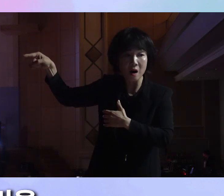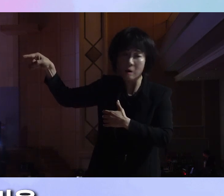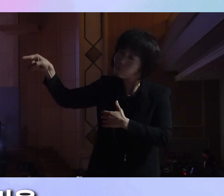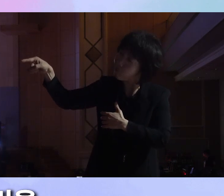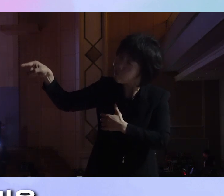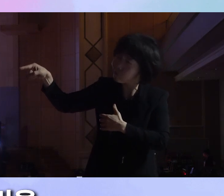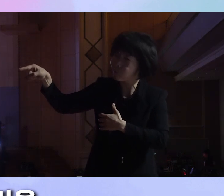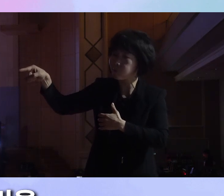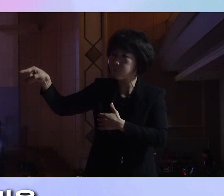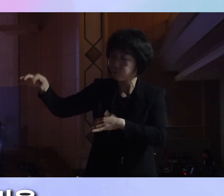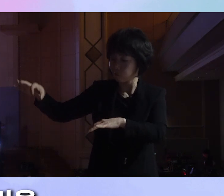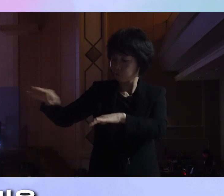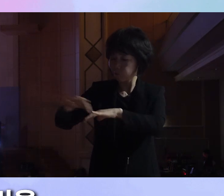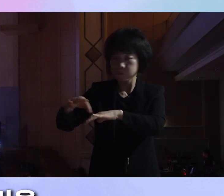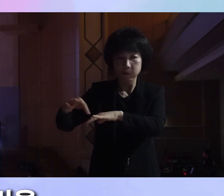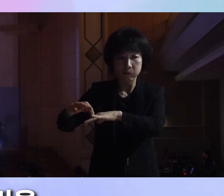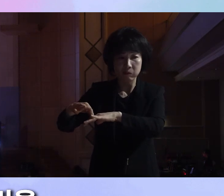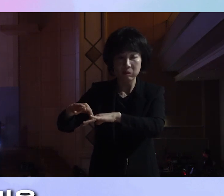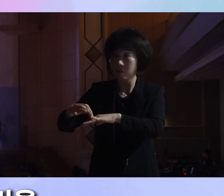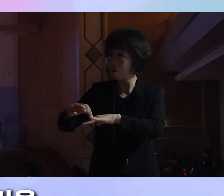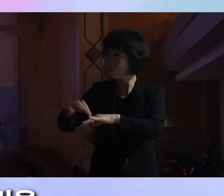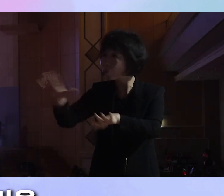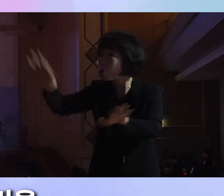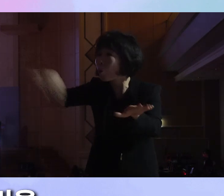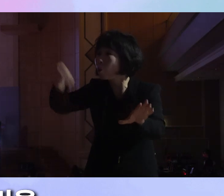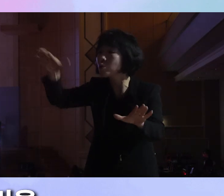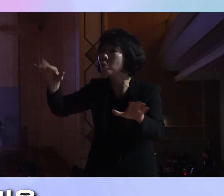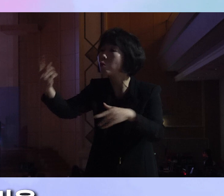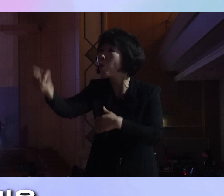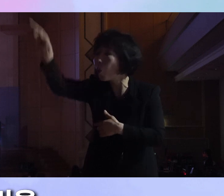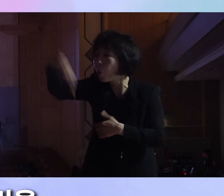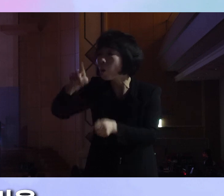분이 이 먼 곳까진 어인 일로